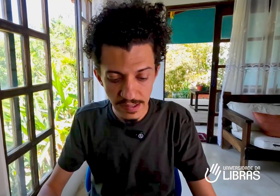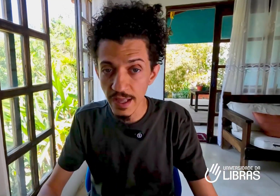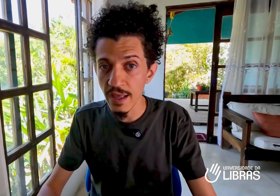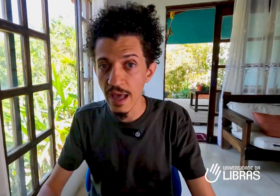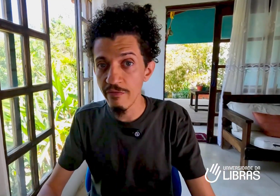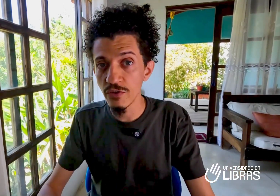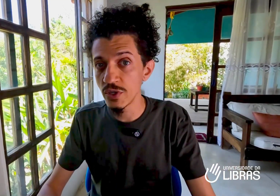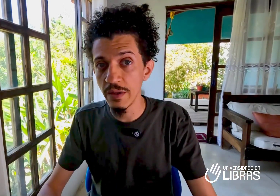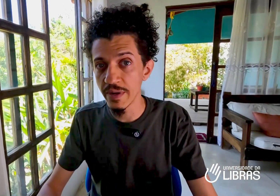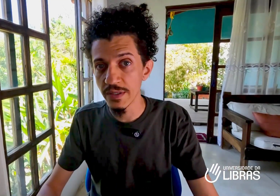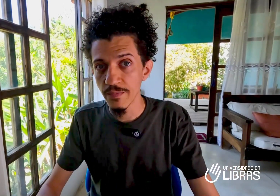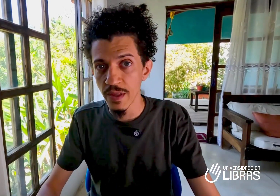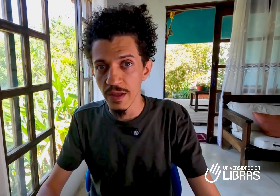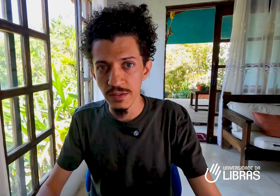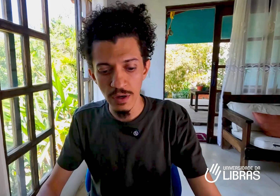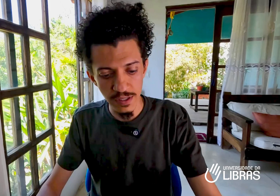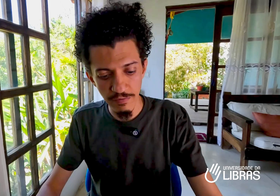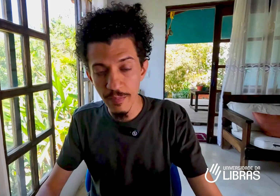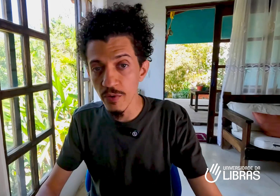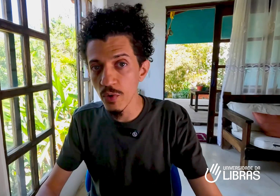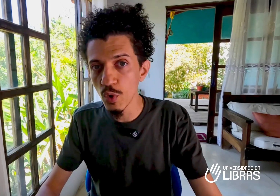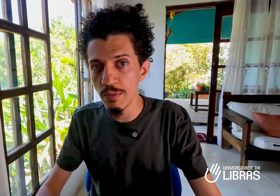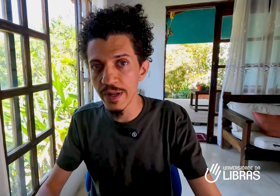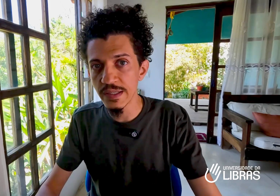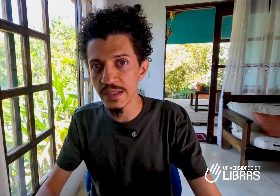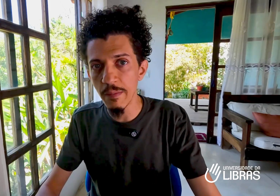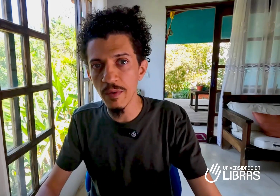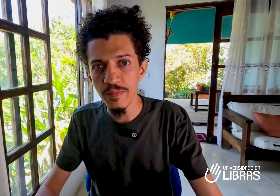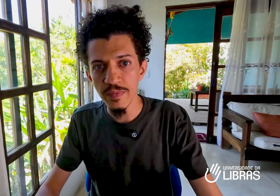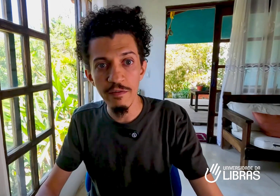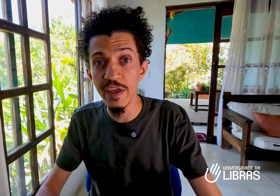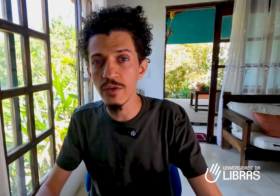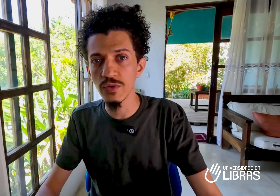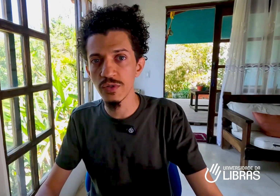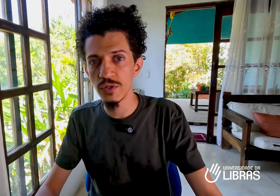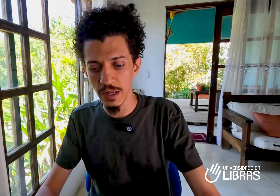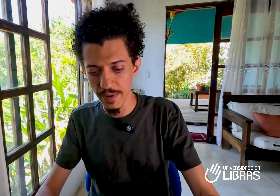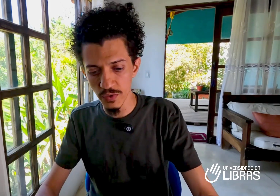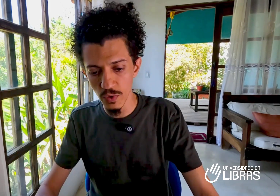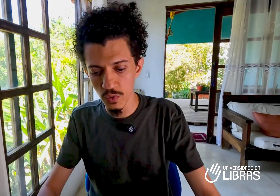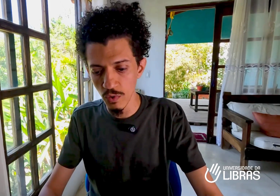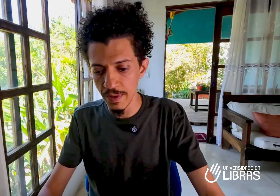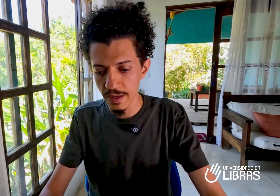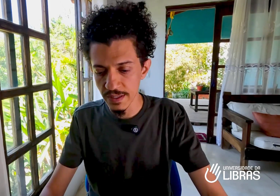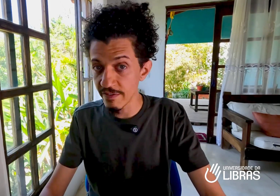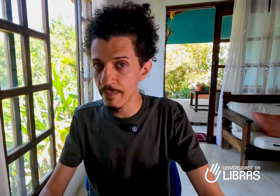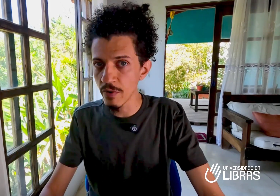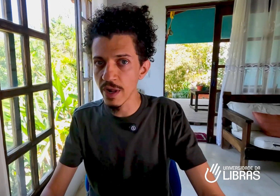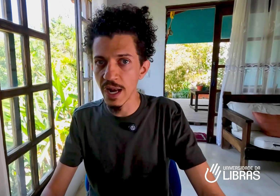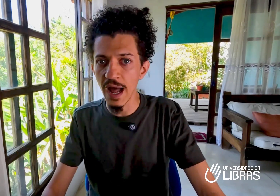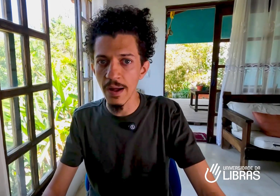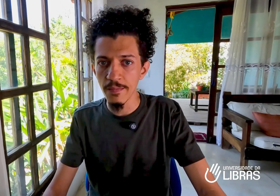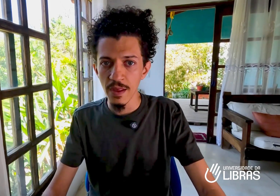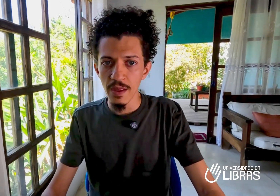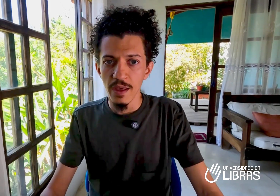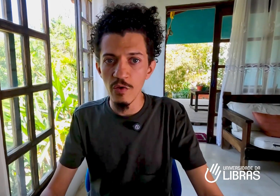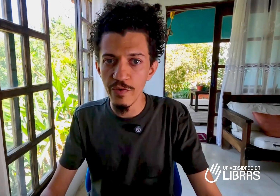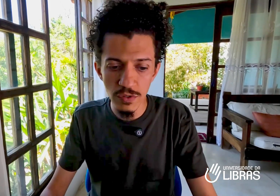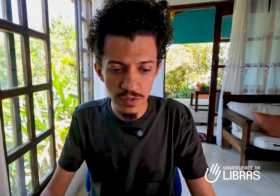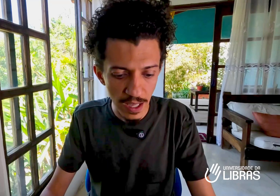tem é vídeo de Libras. Só que você vai para o YouTube, por exemplo, tem vídeos de Libras no YouTube, que você vai procurar lá, e o vídeo